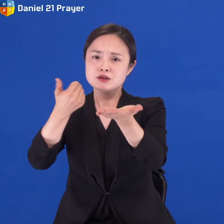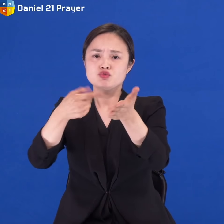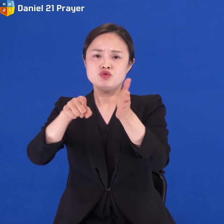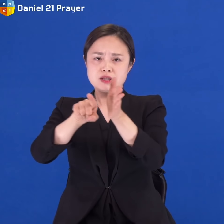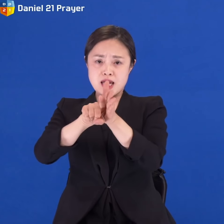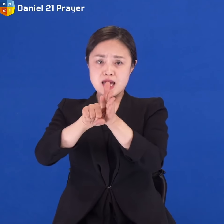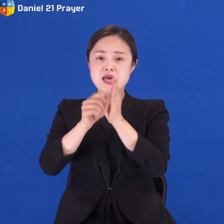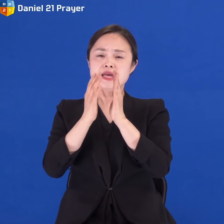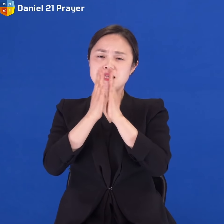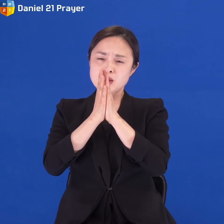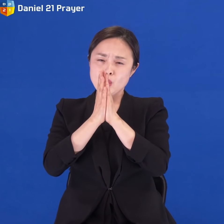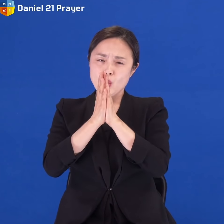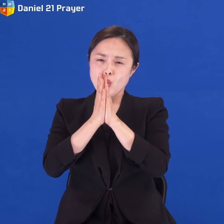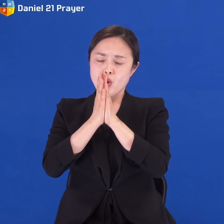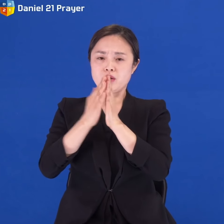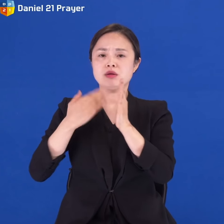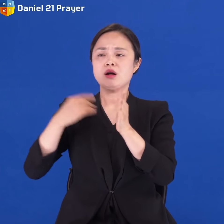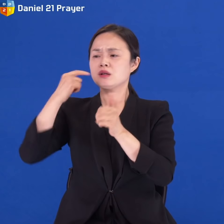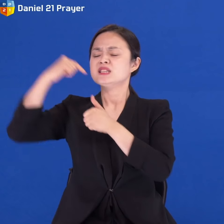시키더라.